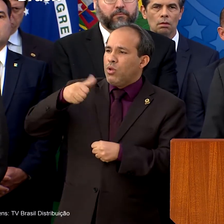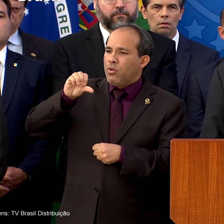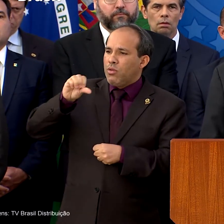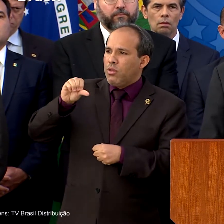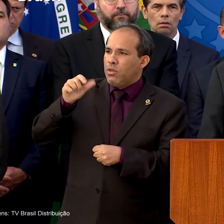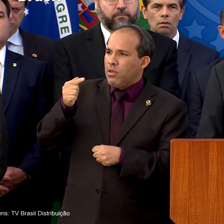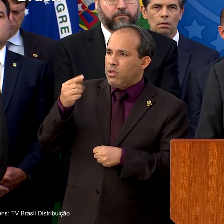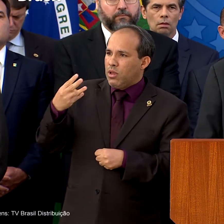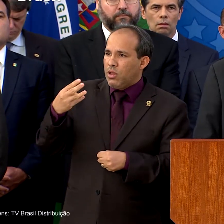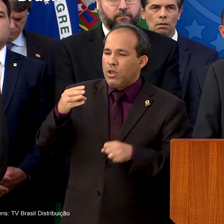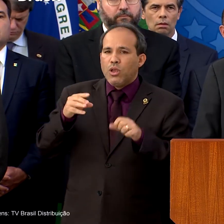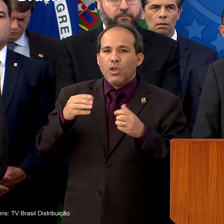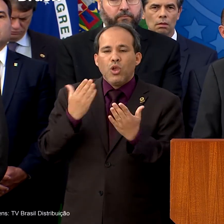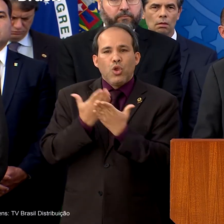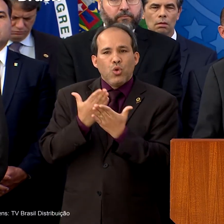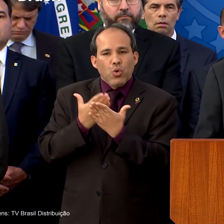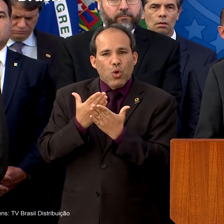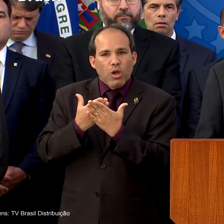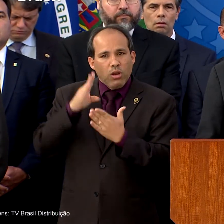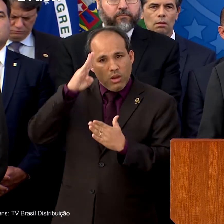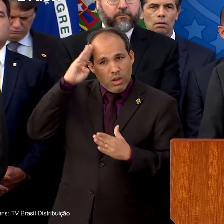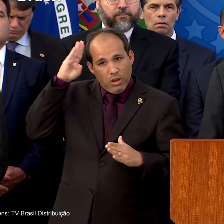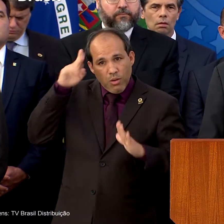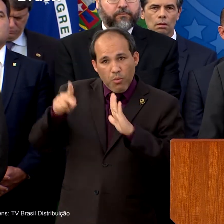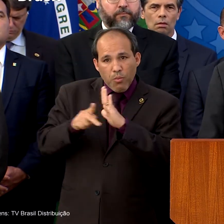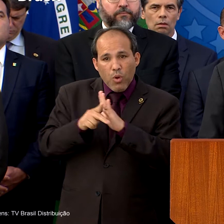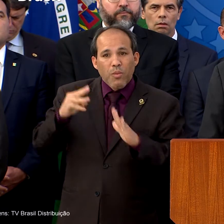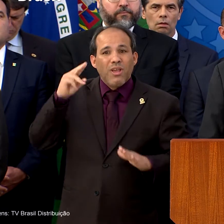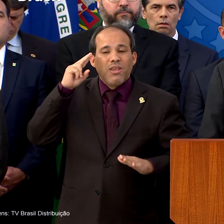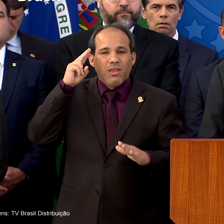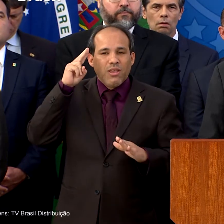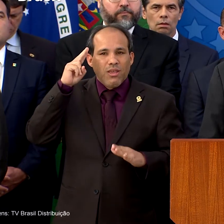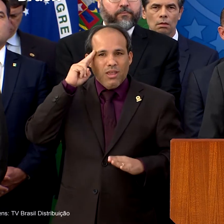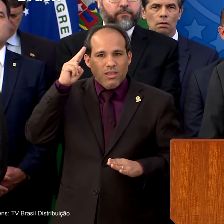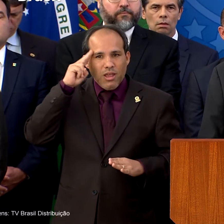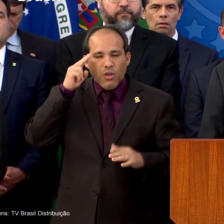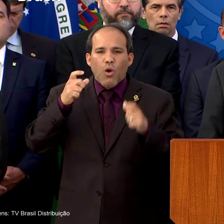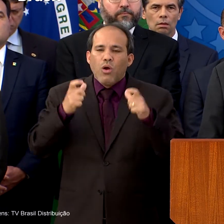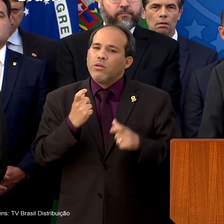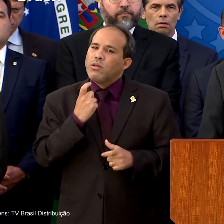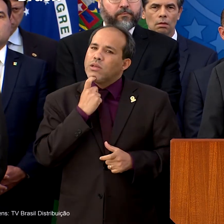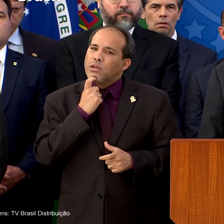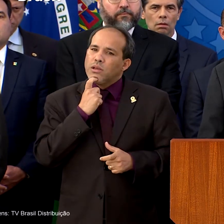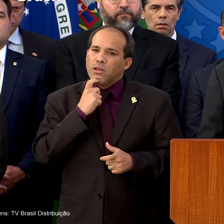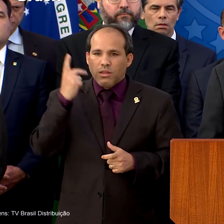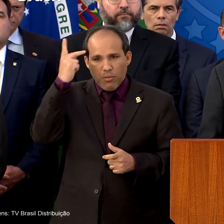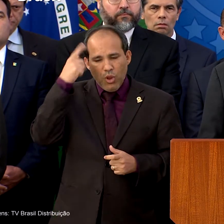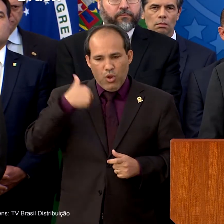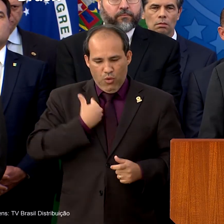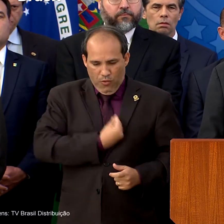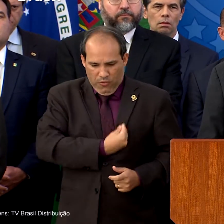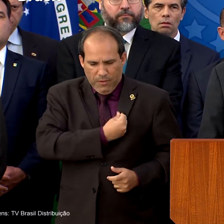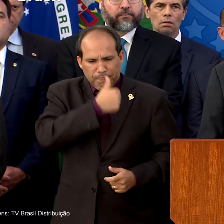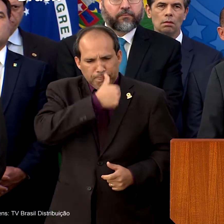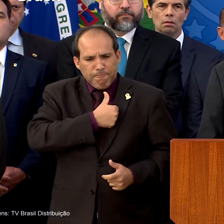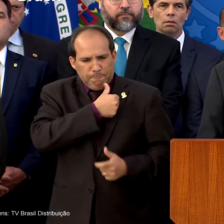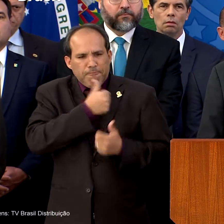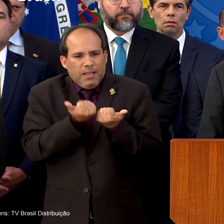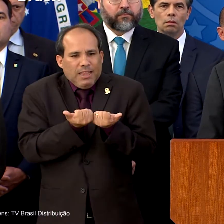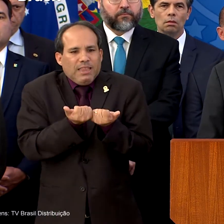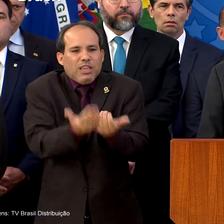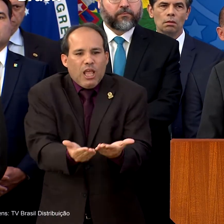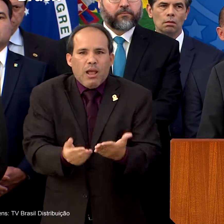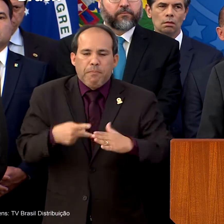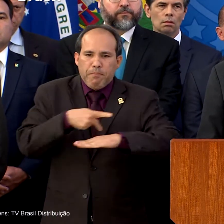na escola preparatória de cadetes do exército em campinas e da vida para minha pátria se preciso fosse